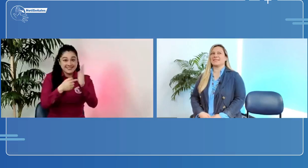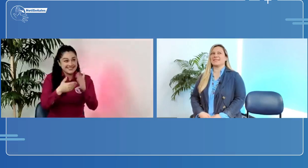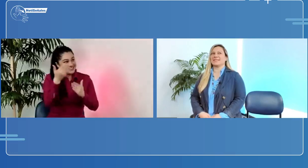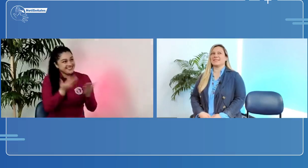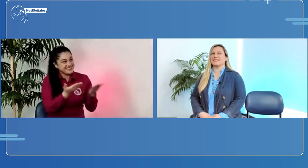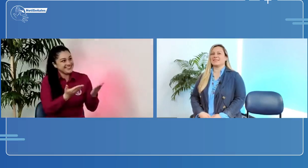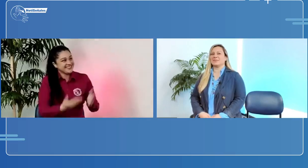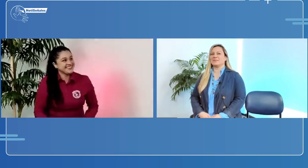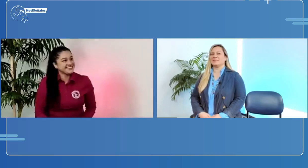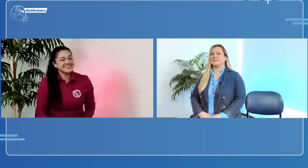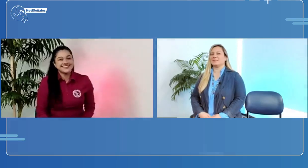del Minsalud.